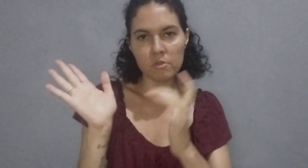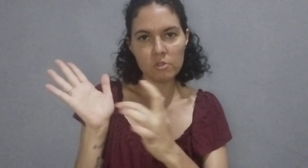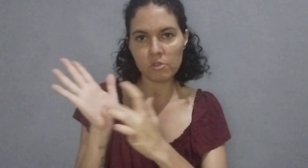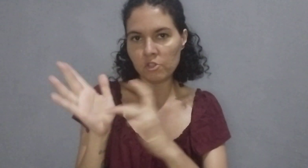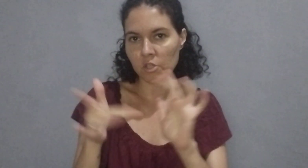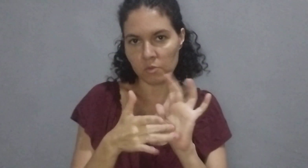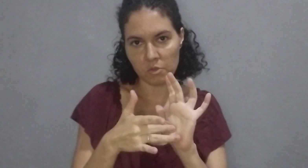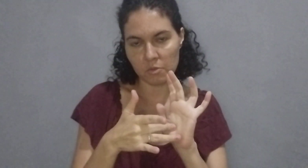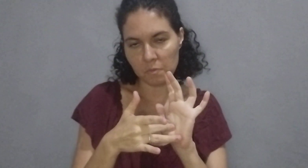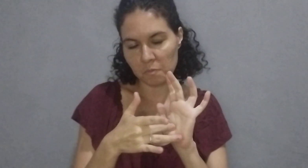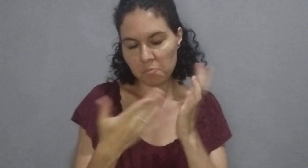Discípulos de Jesus.